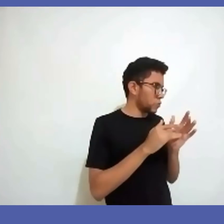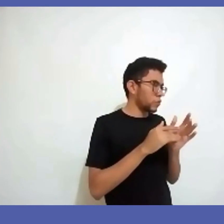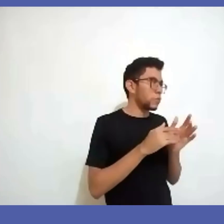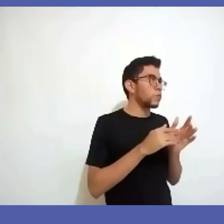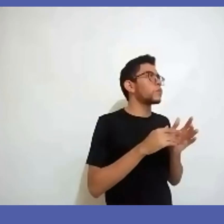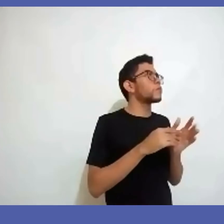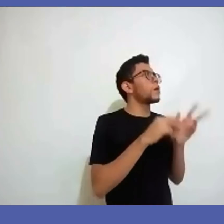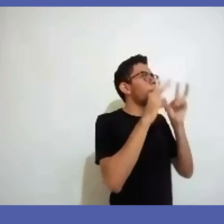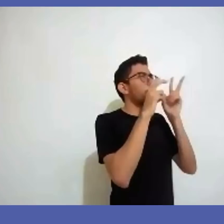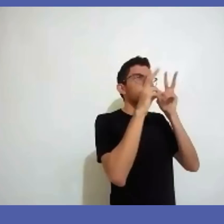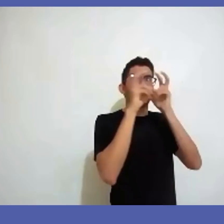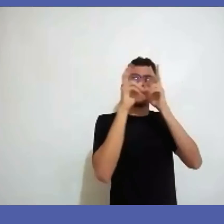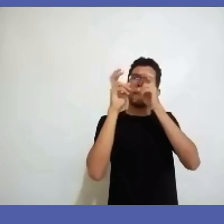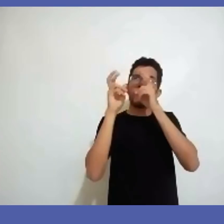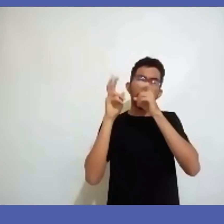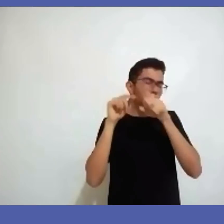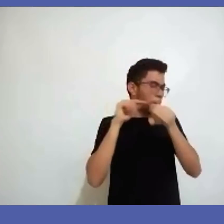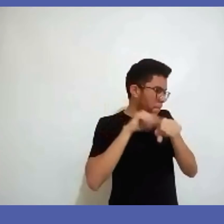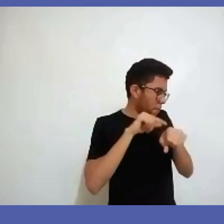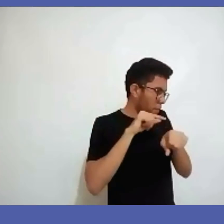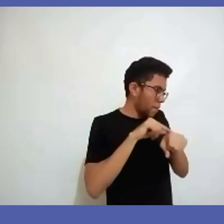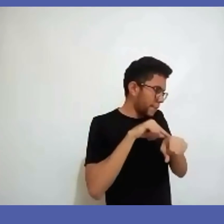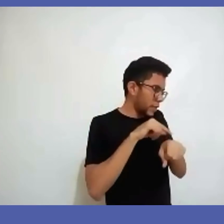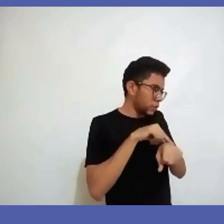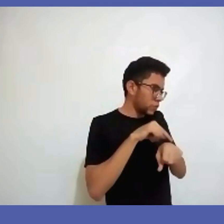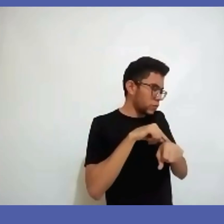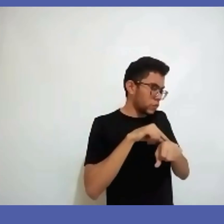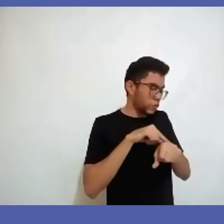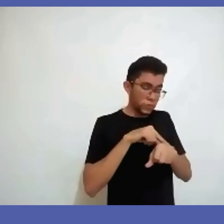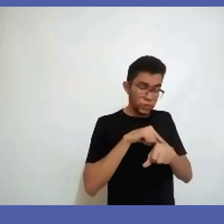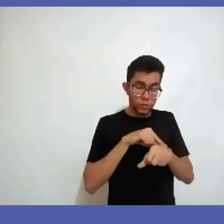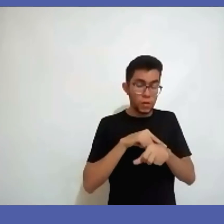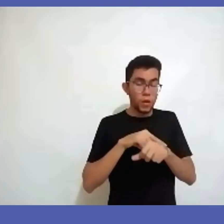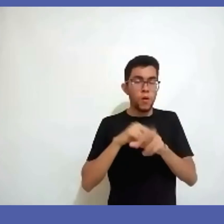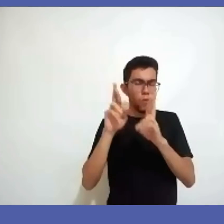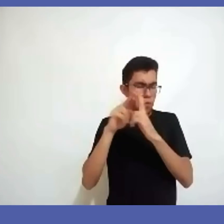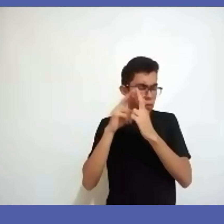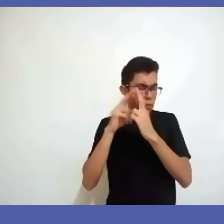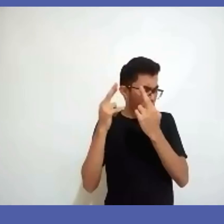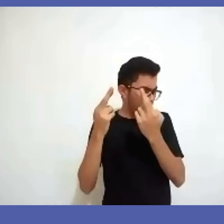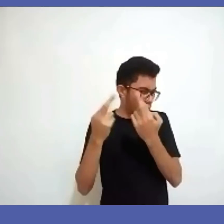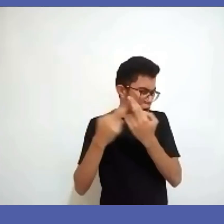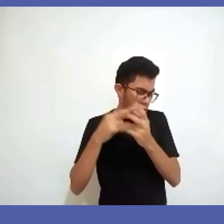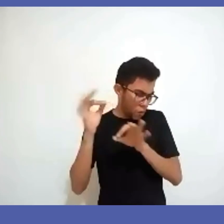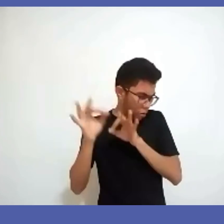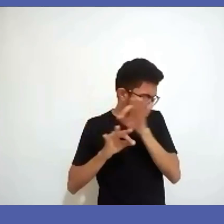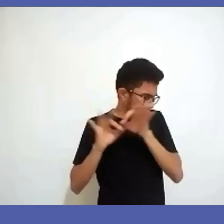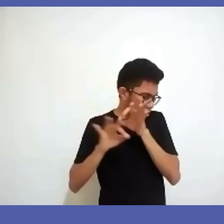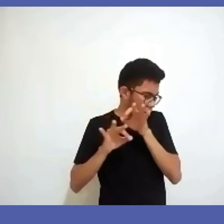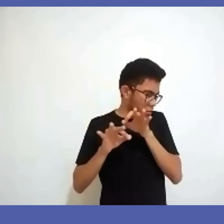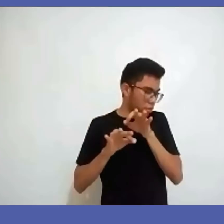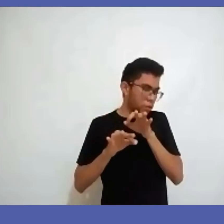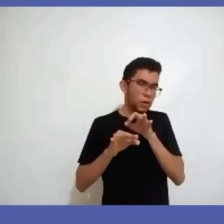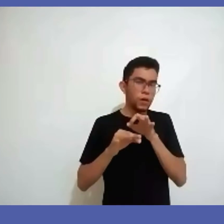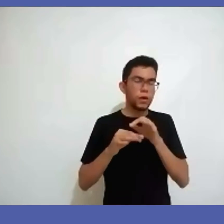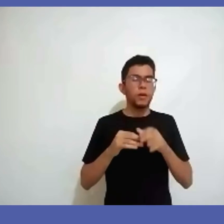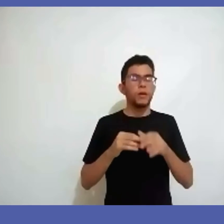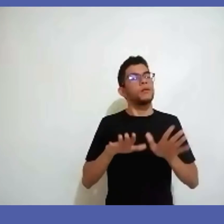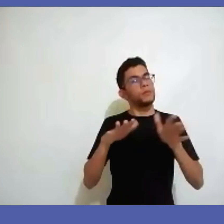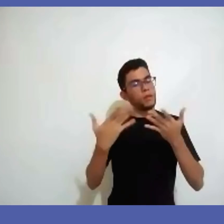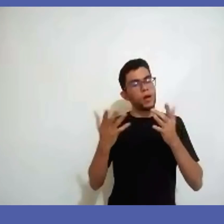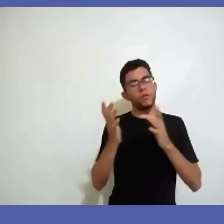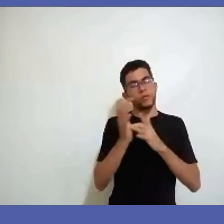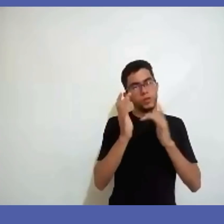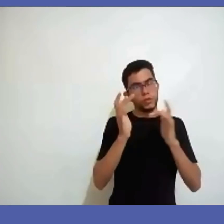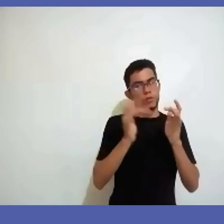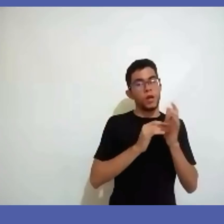que restaures o reino a Israel? Tá? Então, o Senhor fala assim: respondeu, não vos